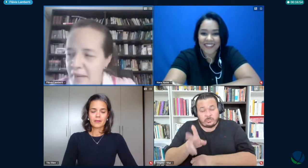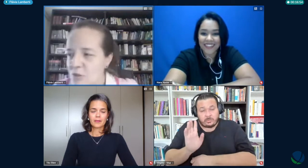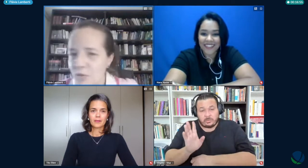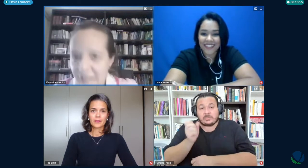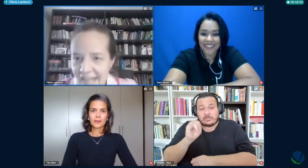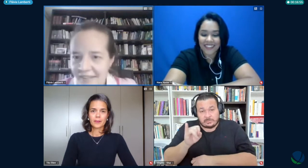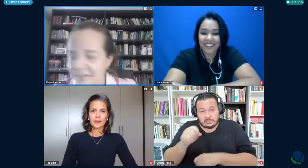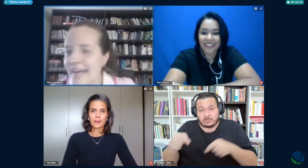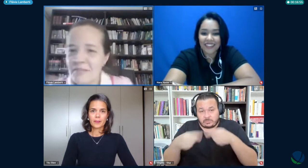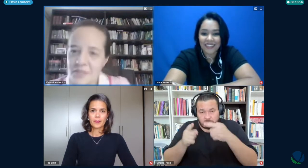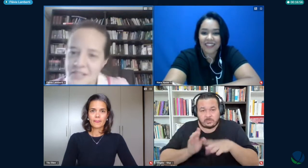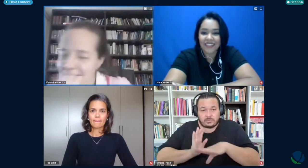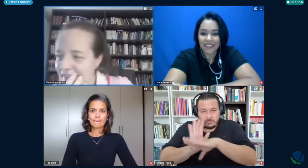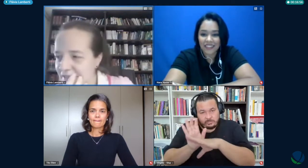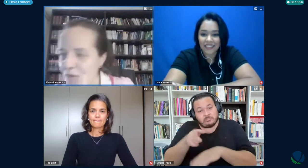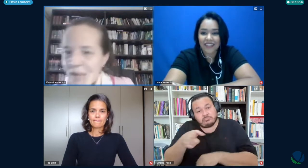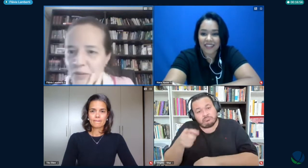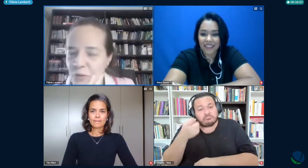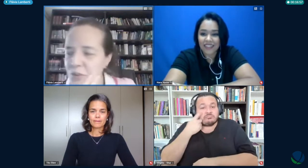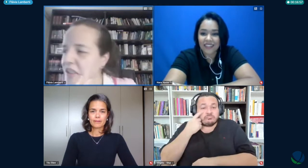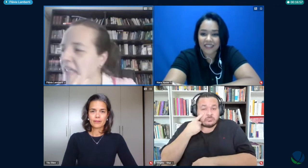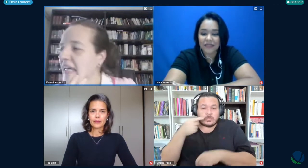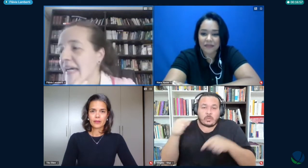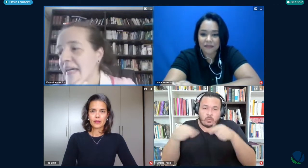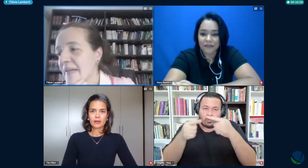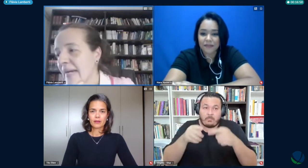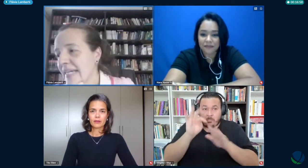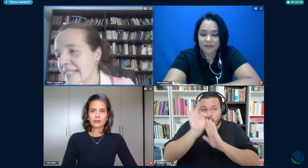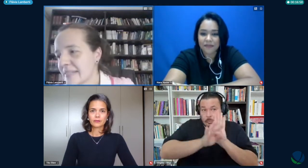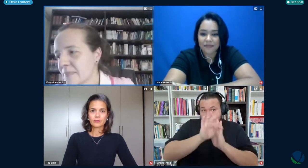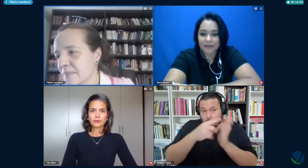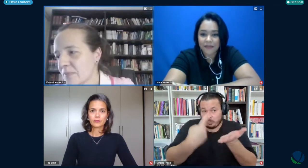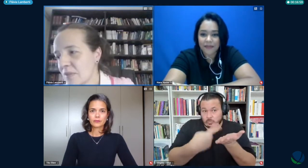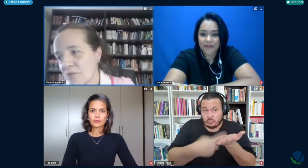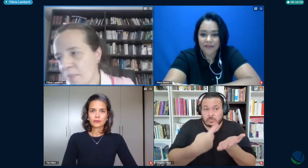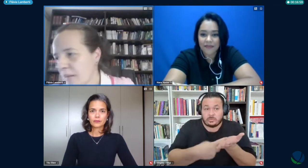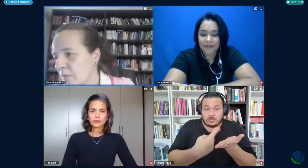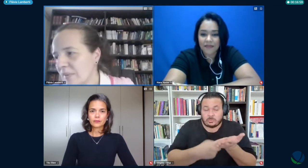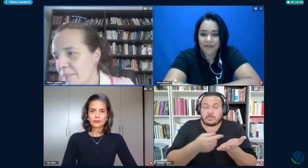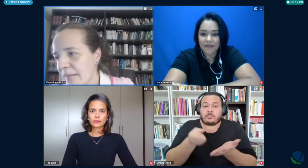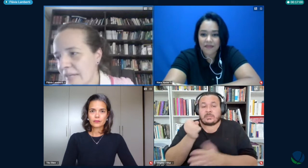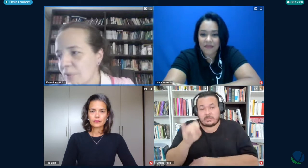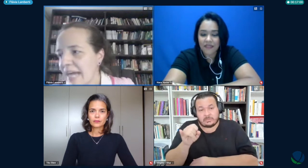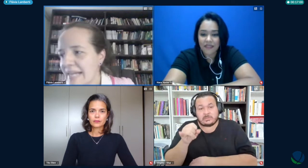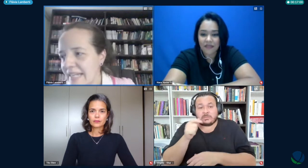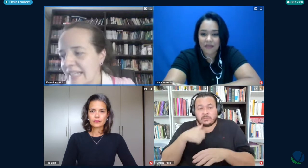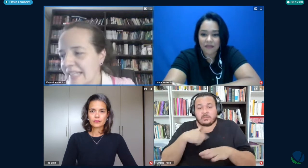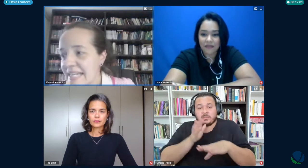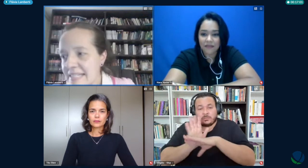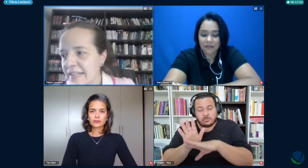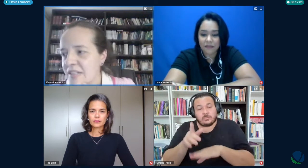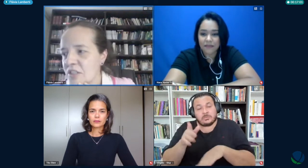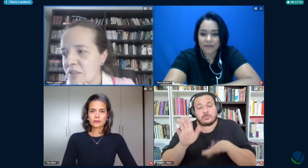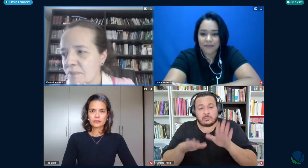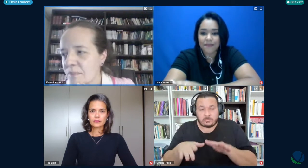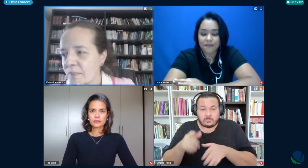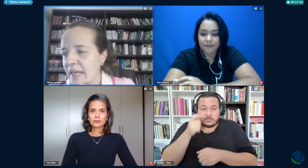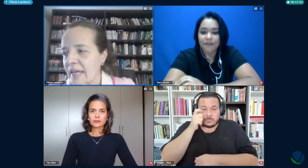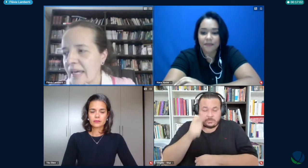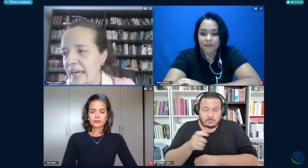for para ajudar, né? Aí você tem que ver com a Tux, mas se for para mudar, para ajudar, seria